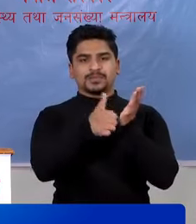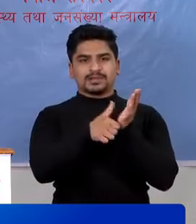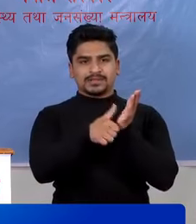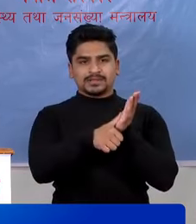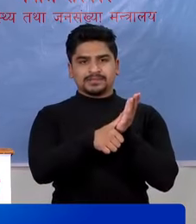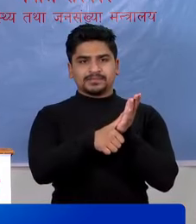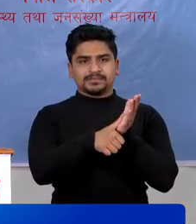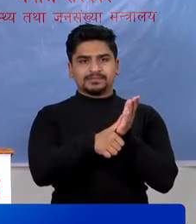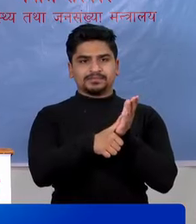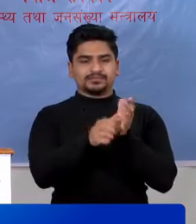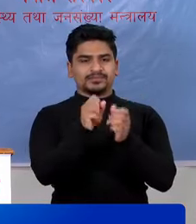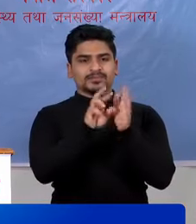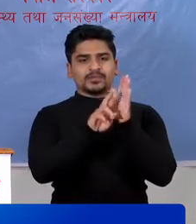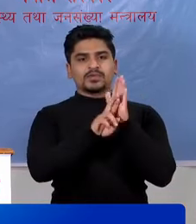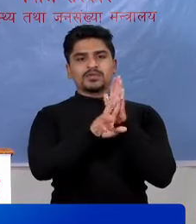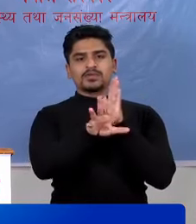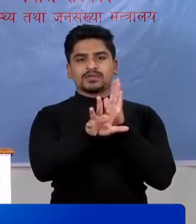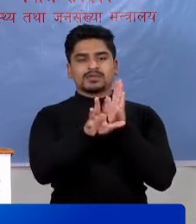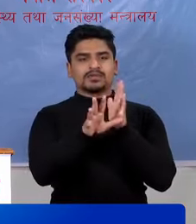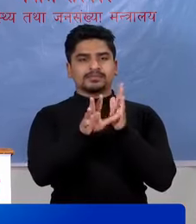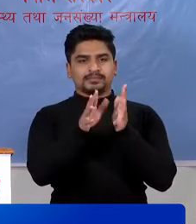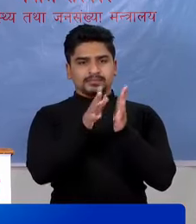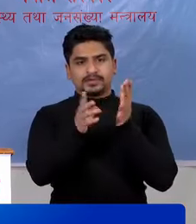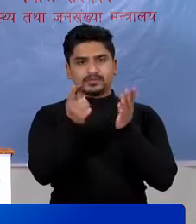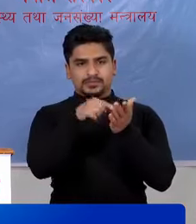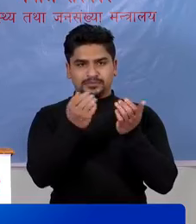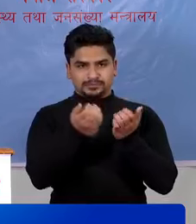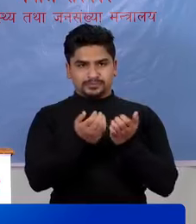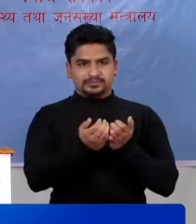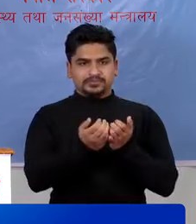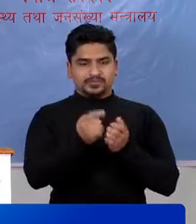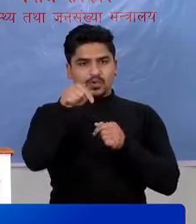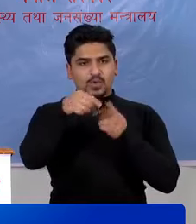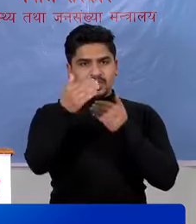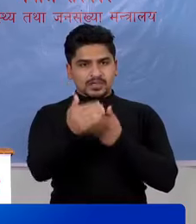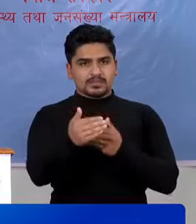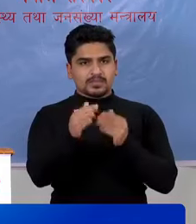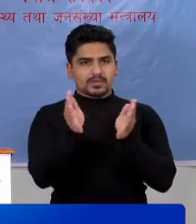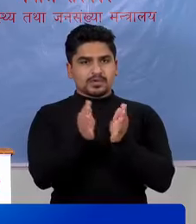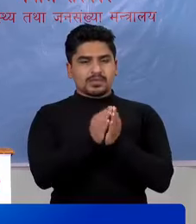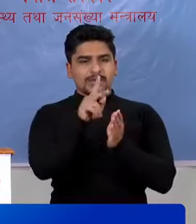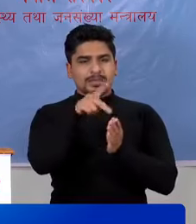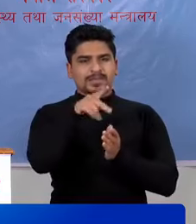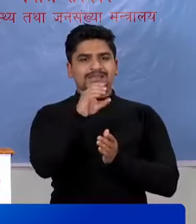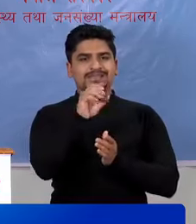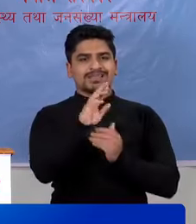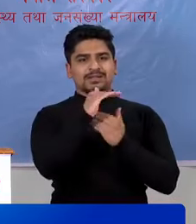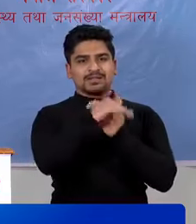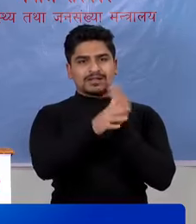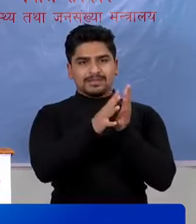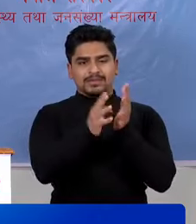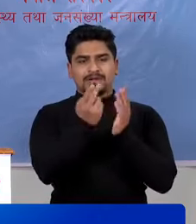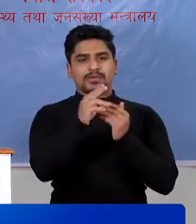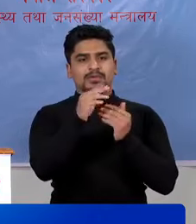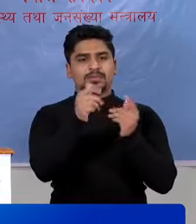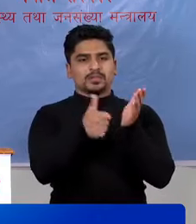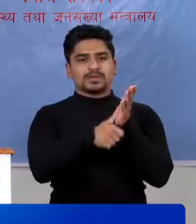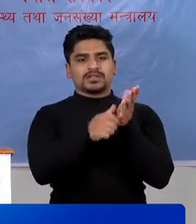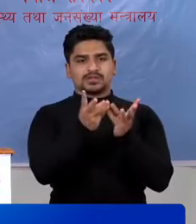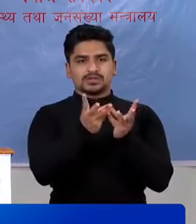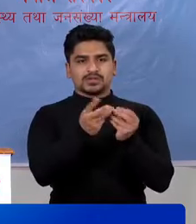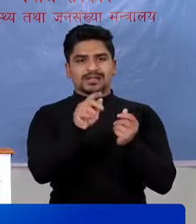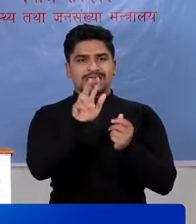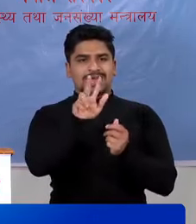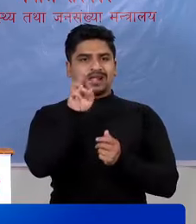को नतीजा मा घरओना चाहन चू। हाल सम्म जम्मा PCR20 बाट बहेका परिक्षेन को संख्या